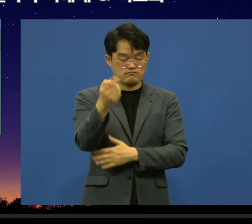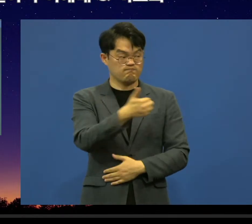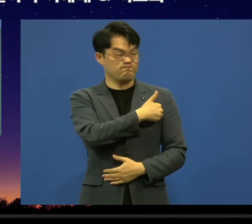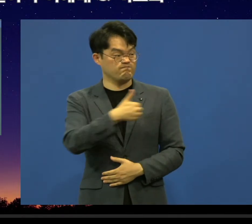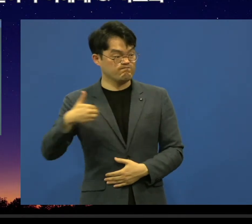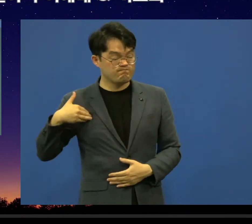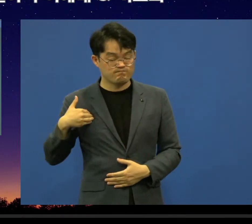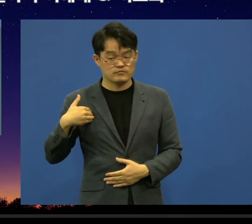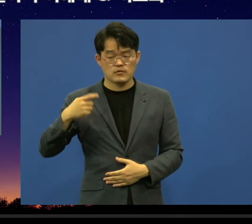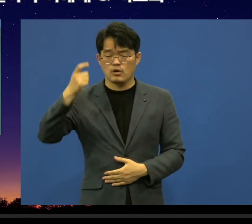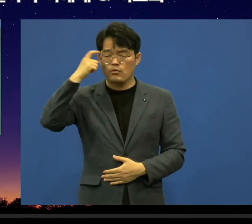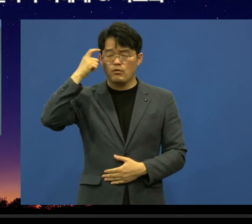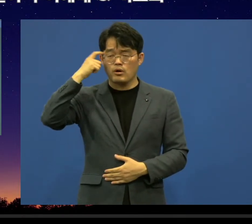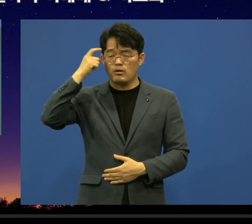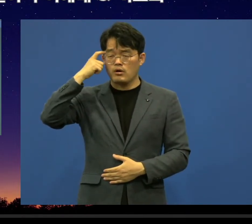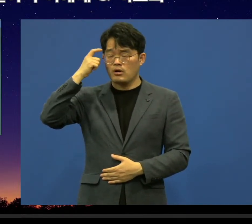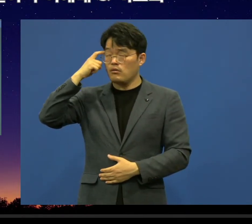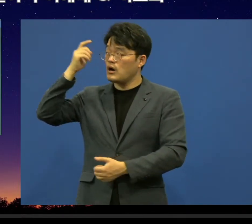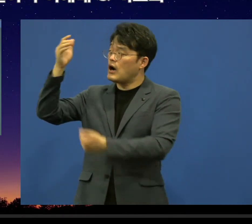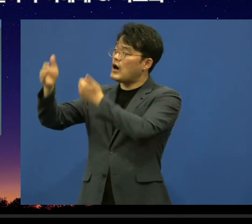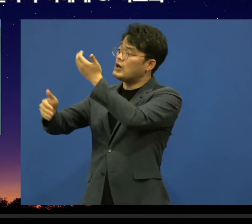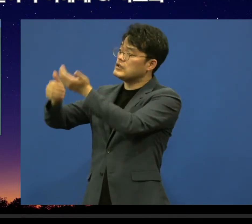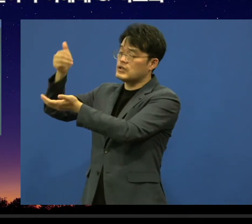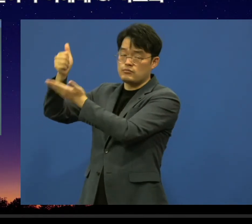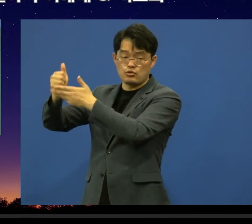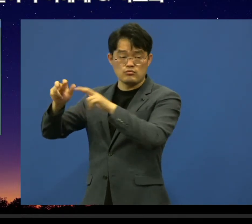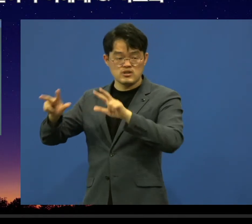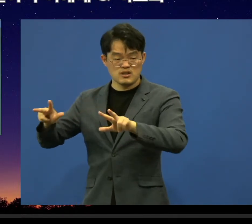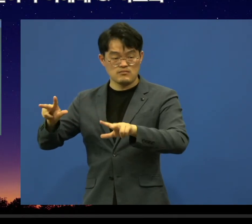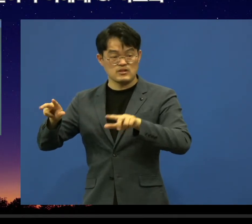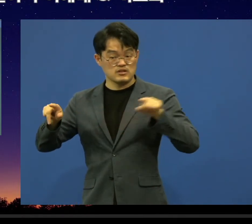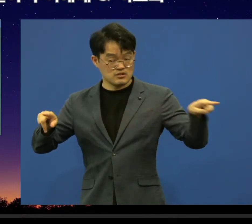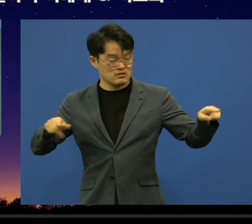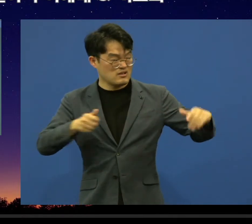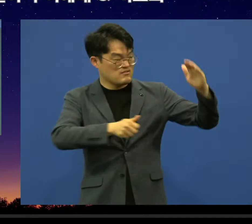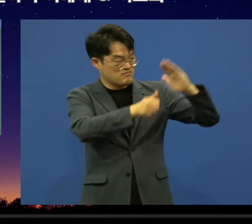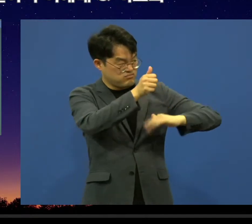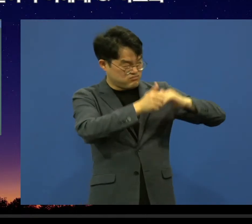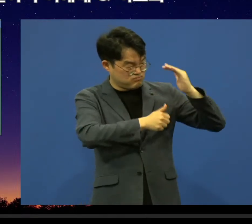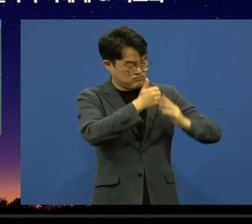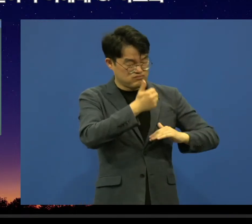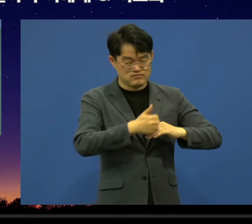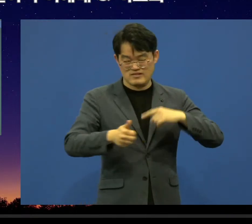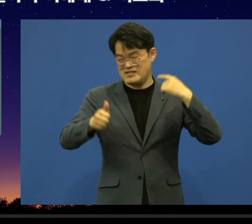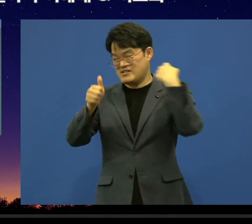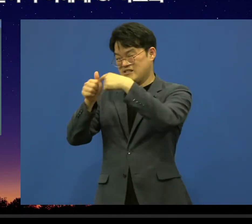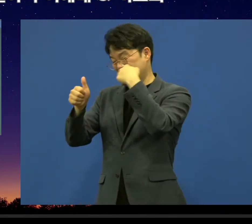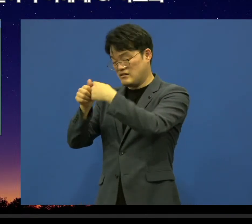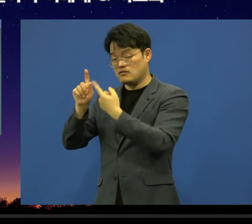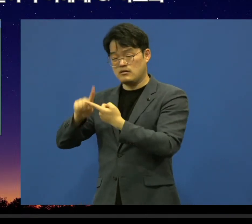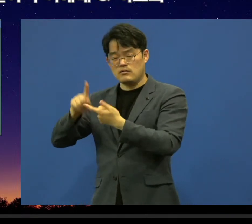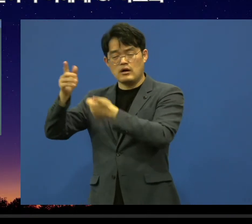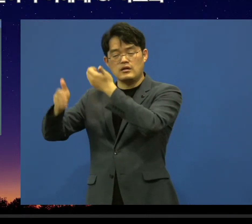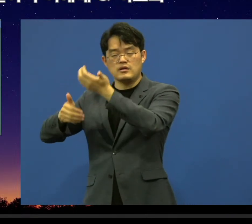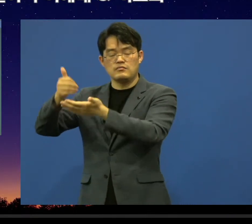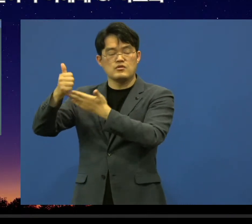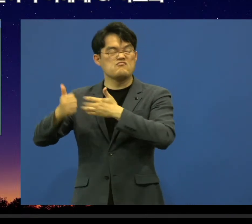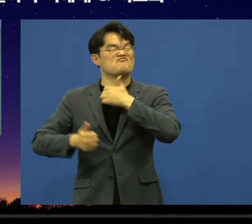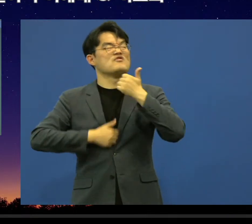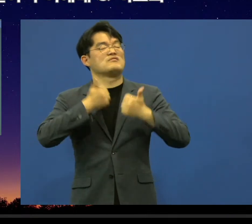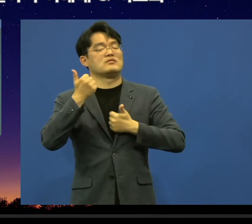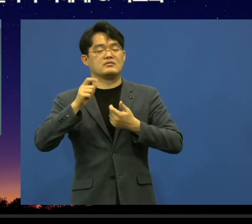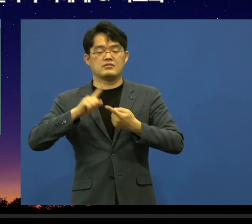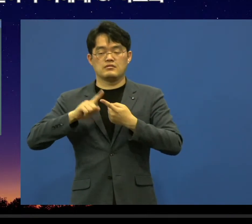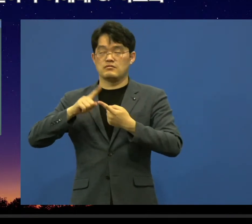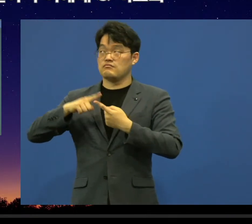당당하지요. 왜냐하면 하나님도 분노한다라는 것을 알기 때문에. 손해볼 줄 알지만